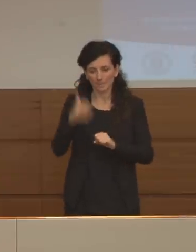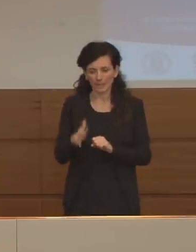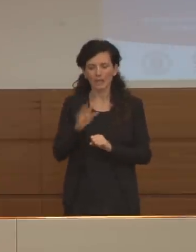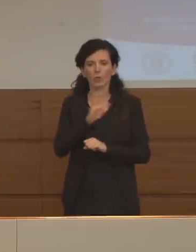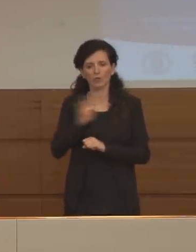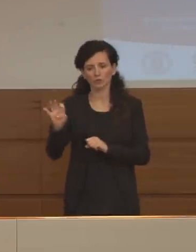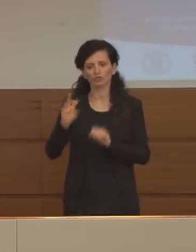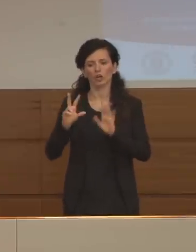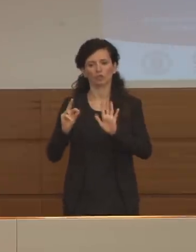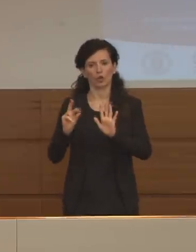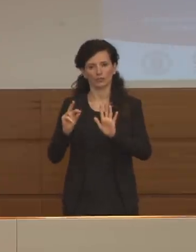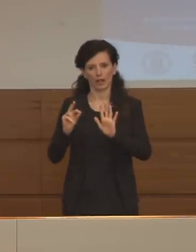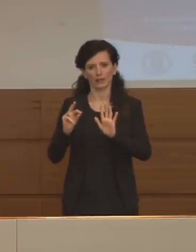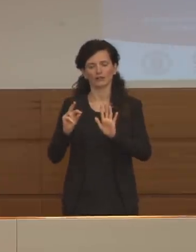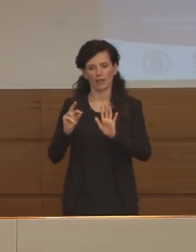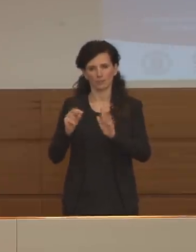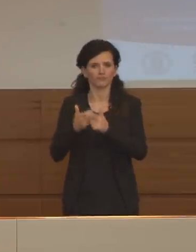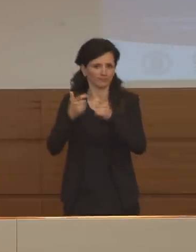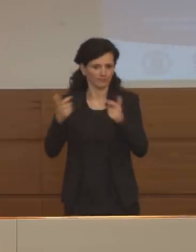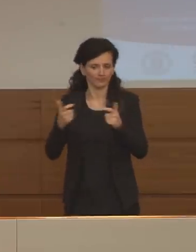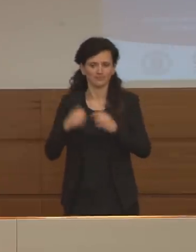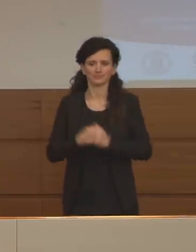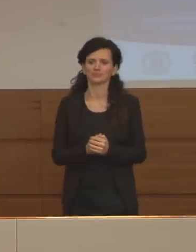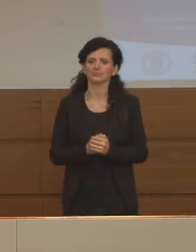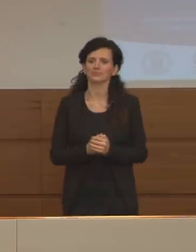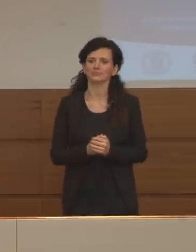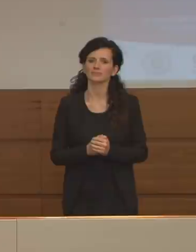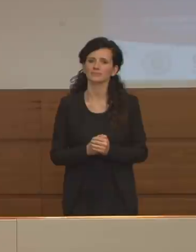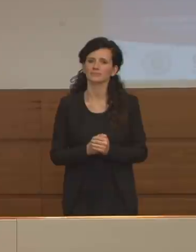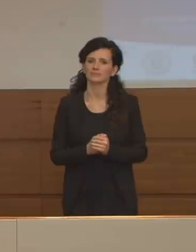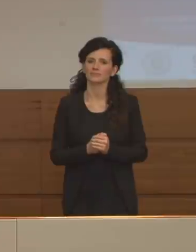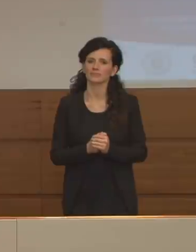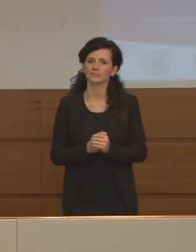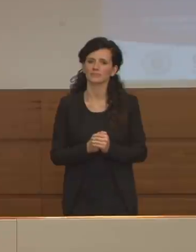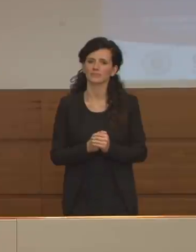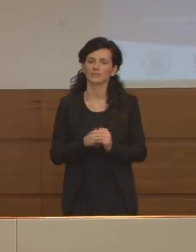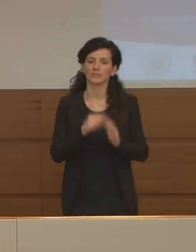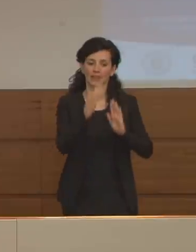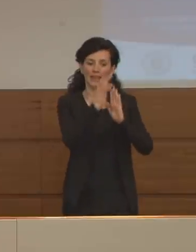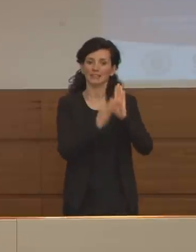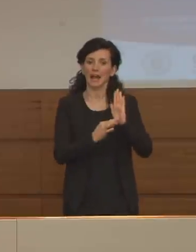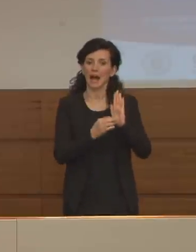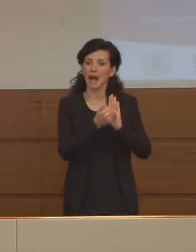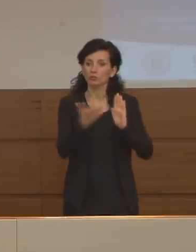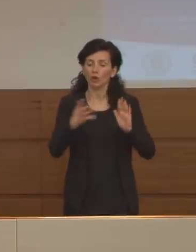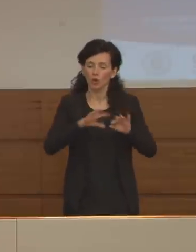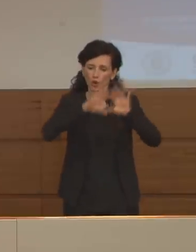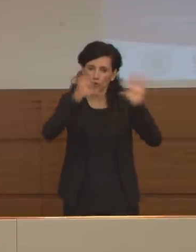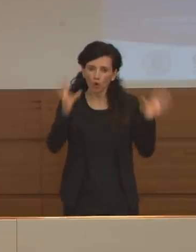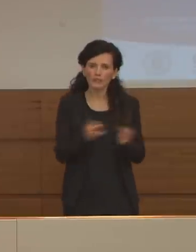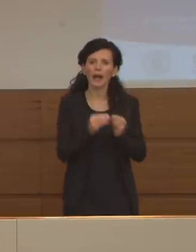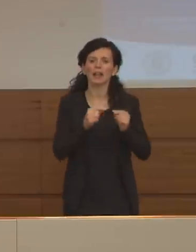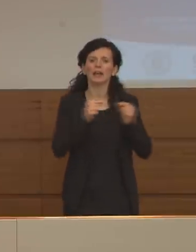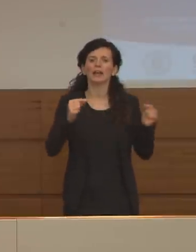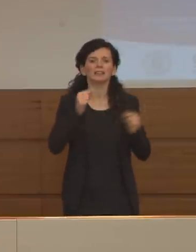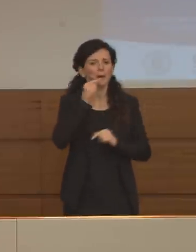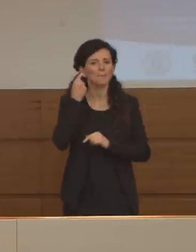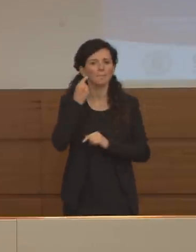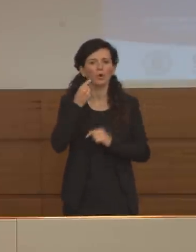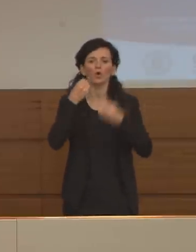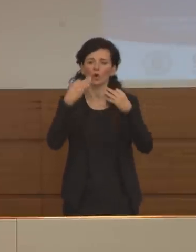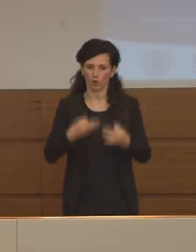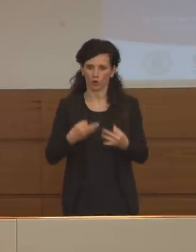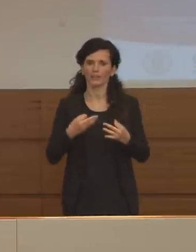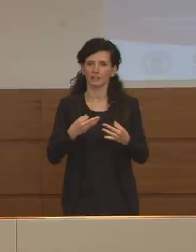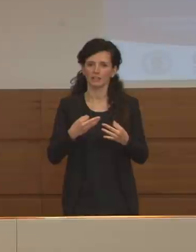1480 in più oggi voglio darvi anche il numero del dato totale dei tamponi effettuati alla data